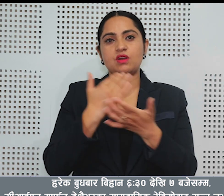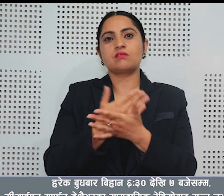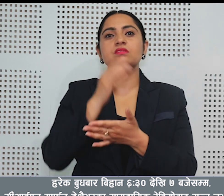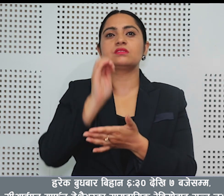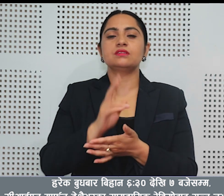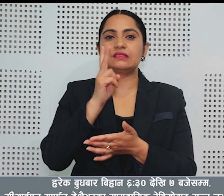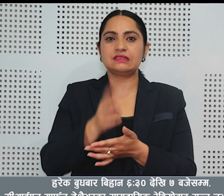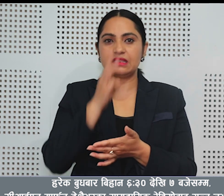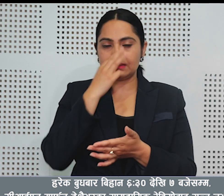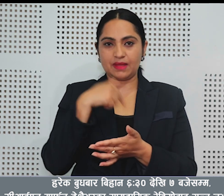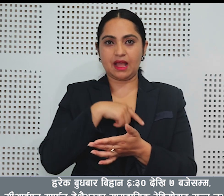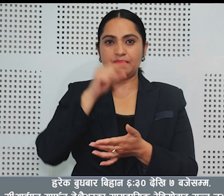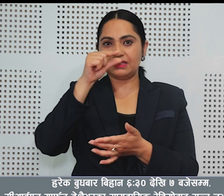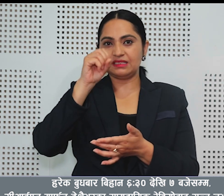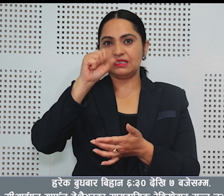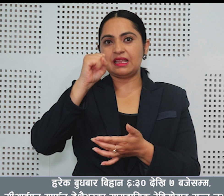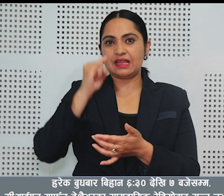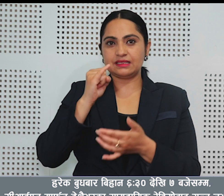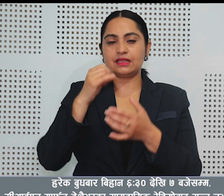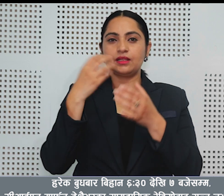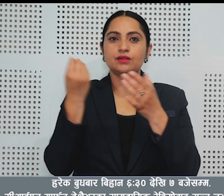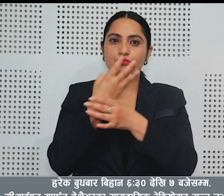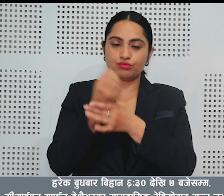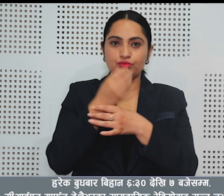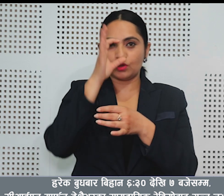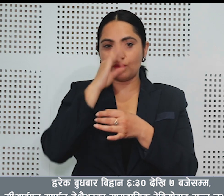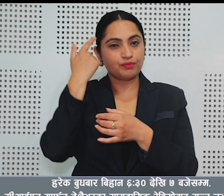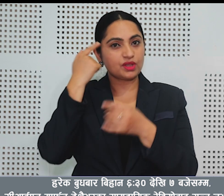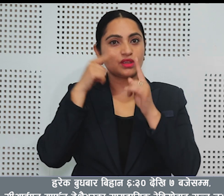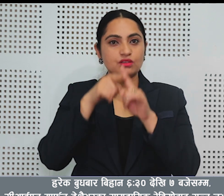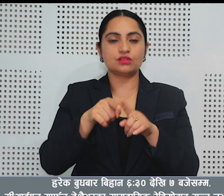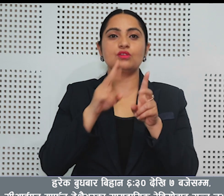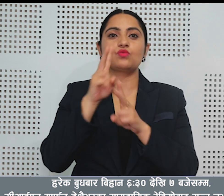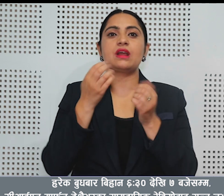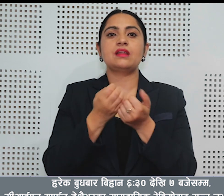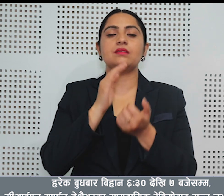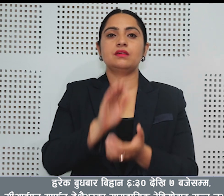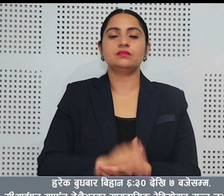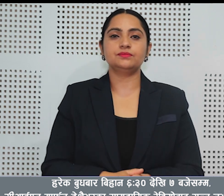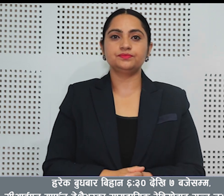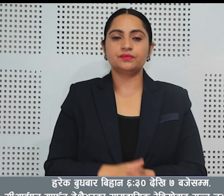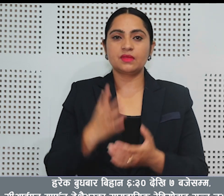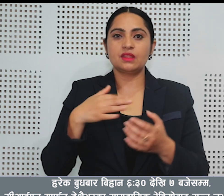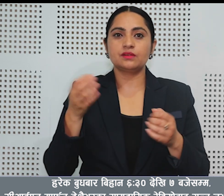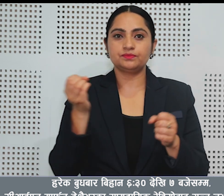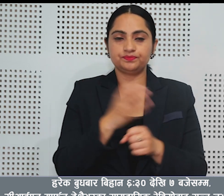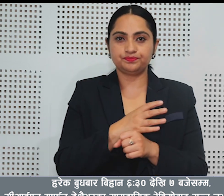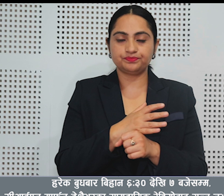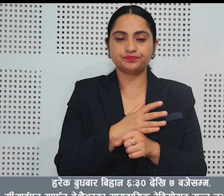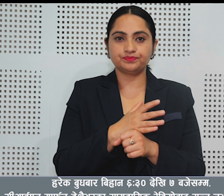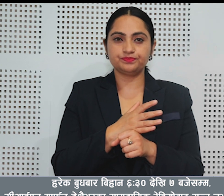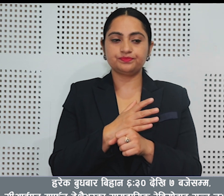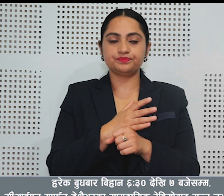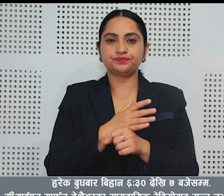सकिन्छ, यसमा हामीले जेसी तथा विपद विज्ञ कृष्णा कार्कीसँग कुराकानी गरेका छौँ। सबैभन्दा पहिले विपद